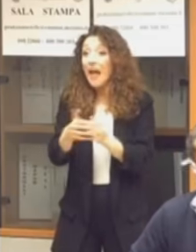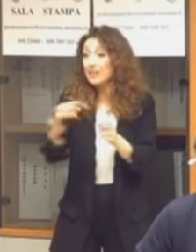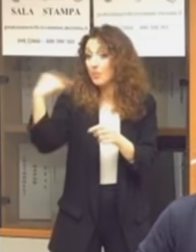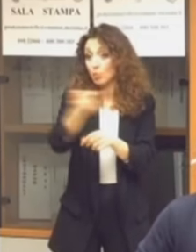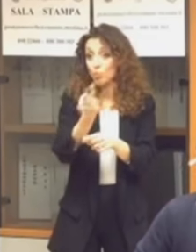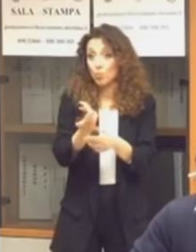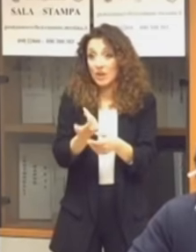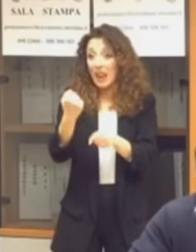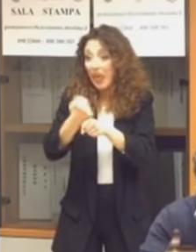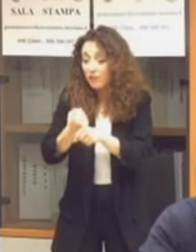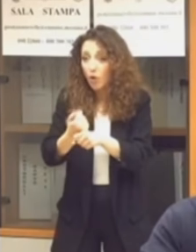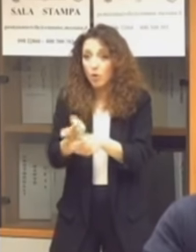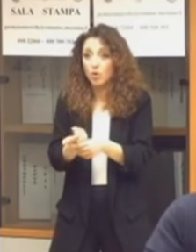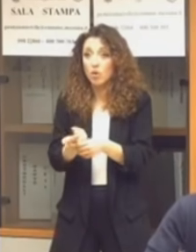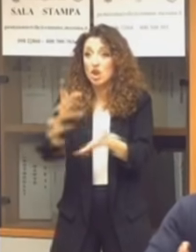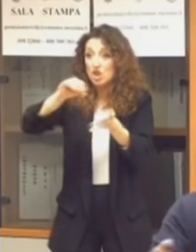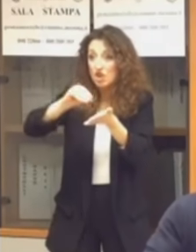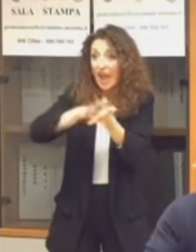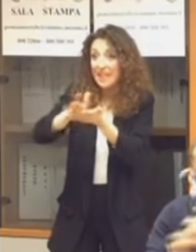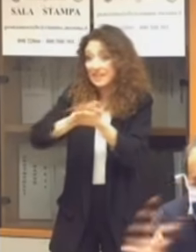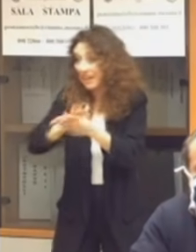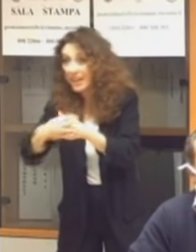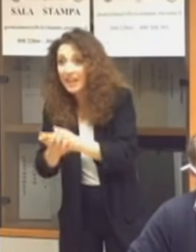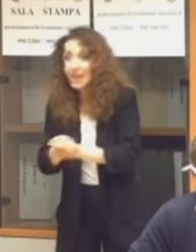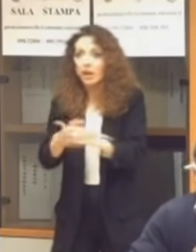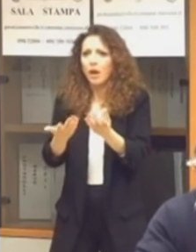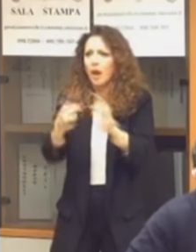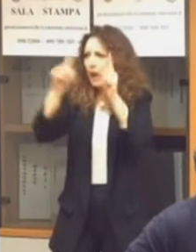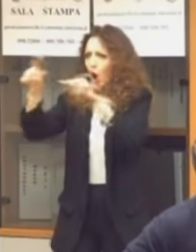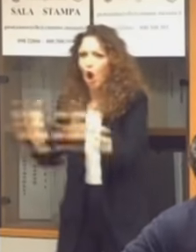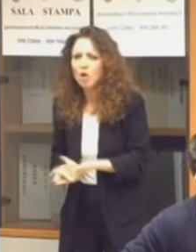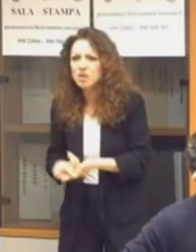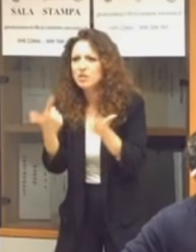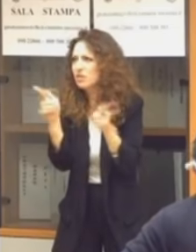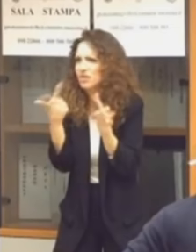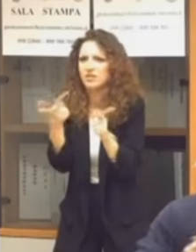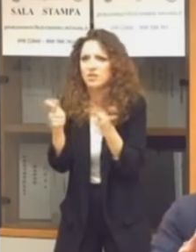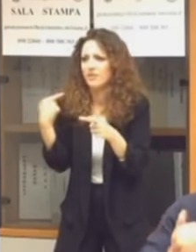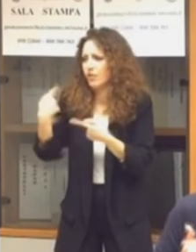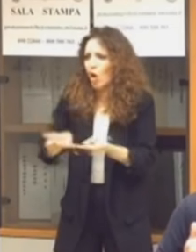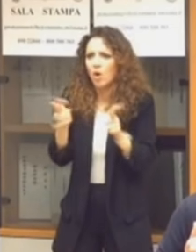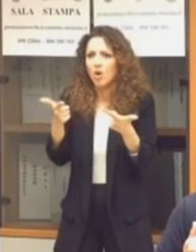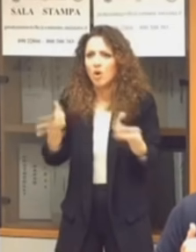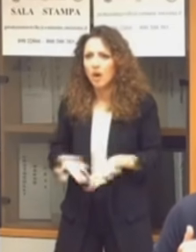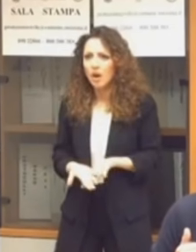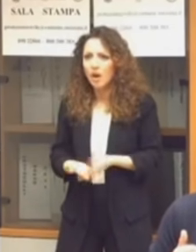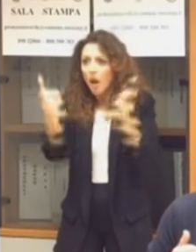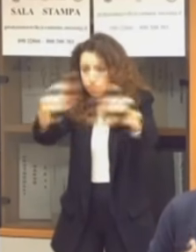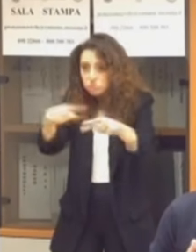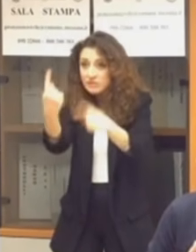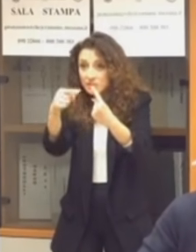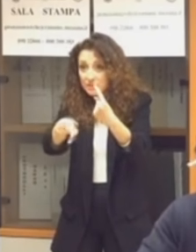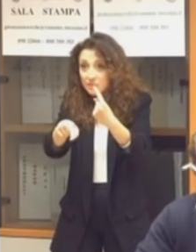attività! Ci vogliono i gel sanificanti per una serie di attività! Non ci sono ancora! Allora sono queste ora le questioni di